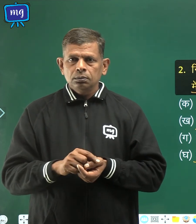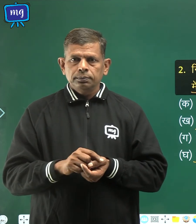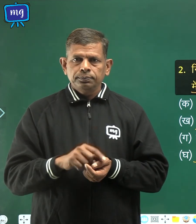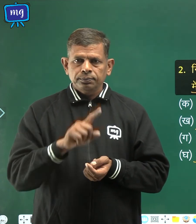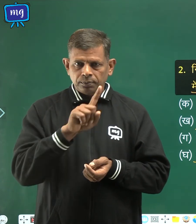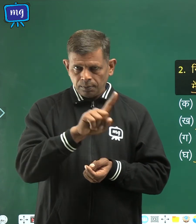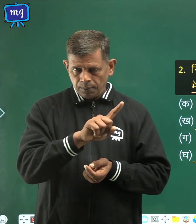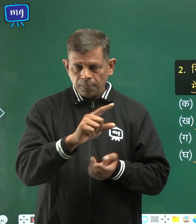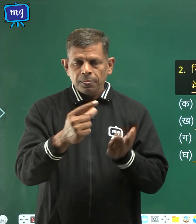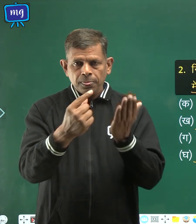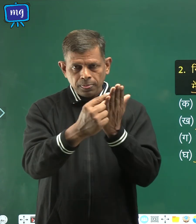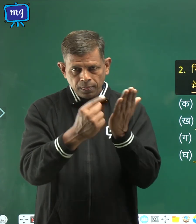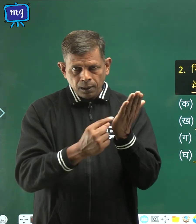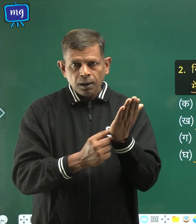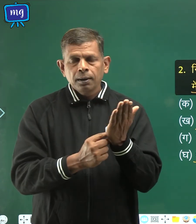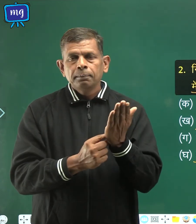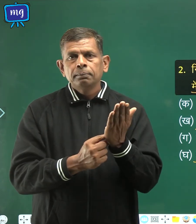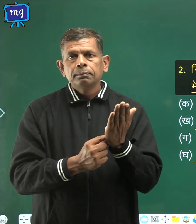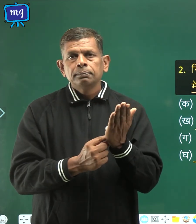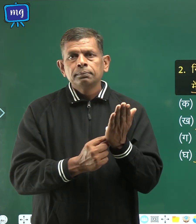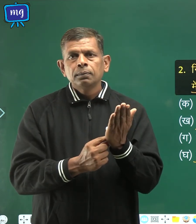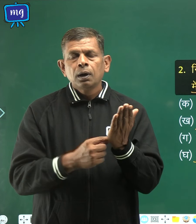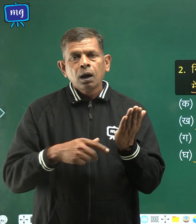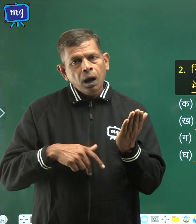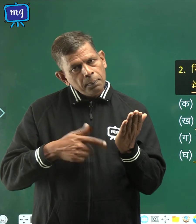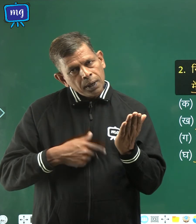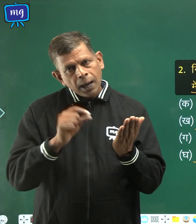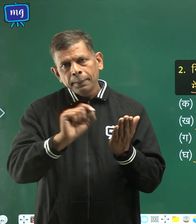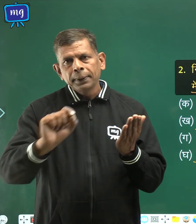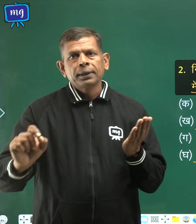एक एक पैराग्राफ अपने आप लिखना।